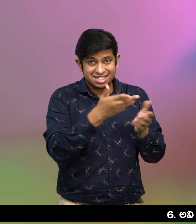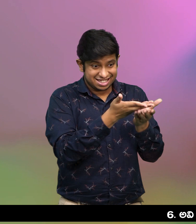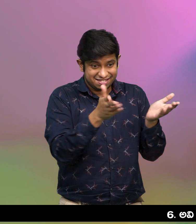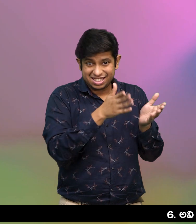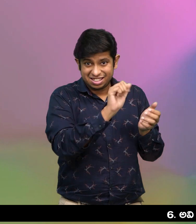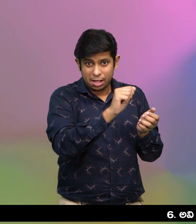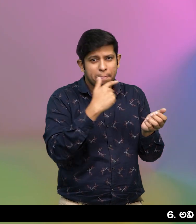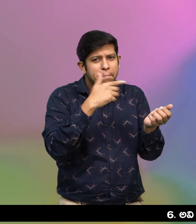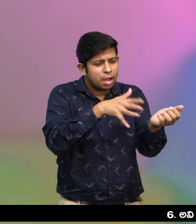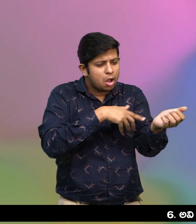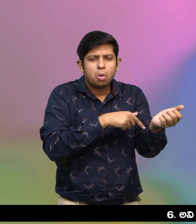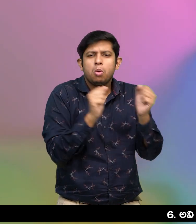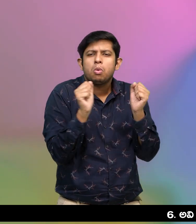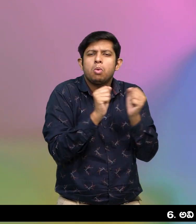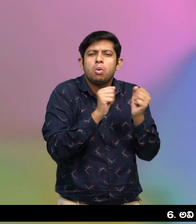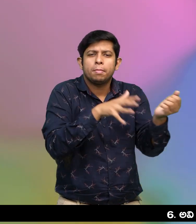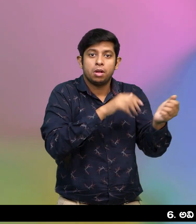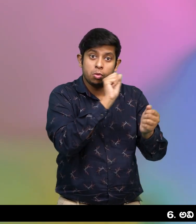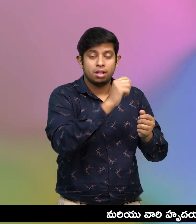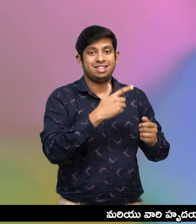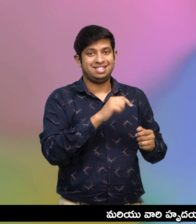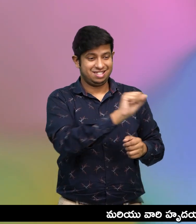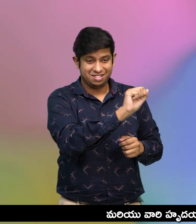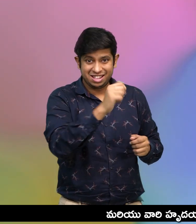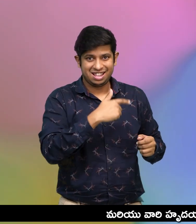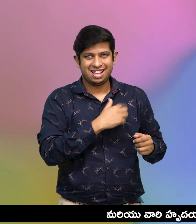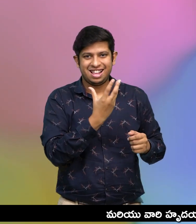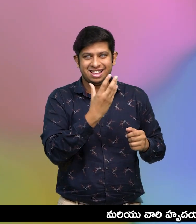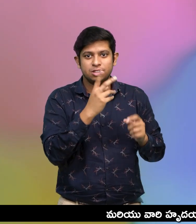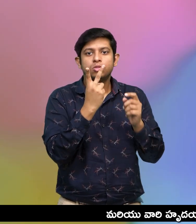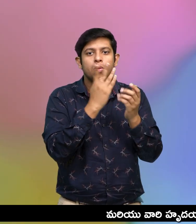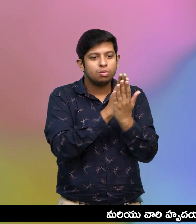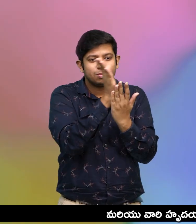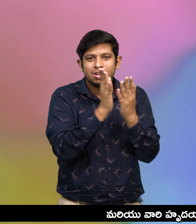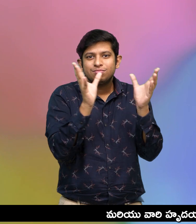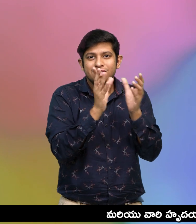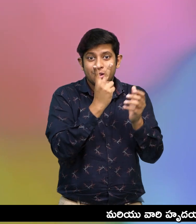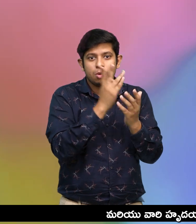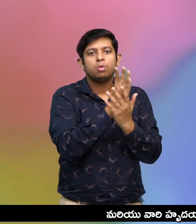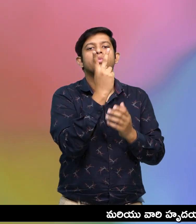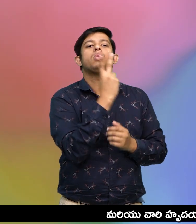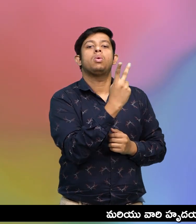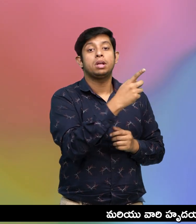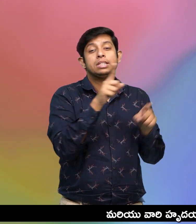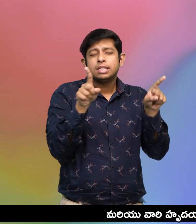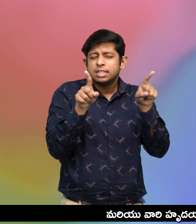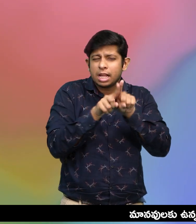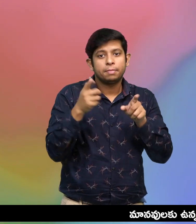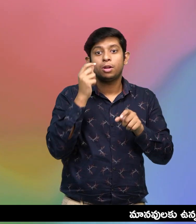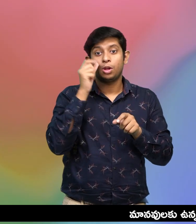6. అవి శీతల రక్తాన్ని కలిగి ఉంటాయి మరియు వారి హృదయాలు కేవలం 2 గదులను కలిగి ఉంటాయి.